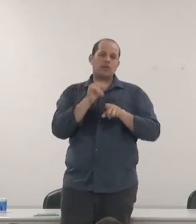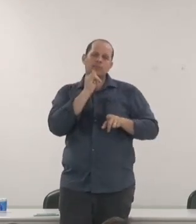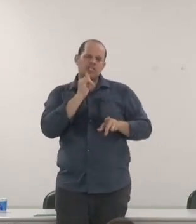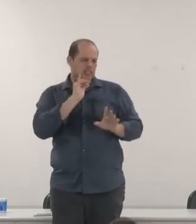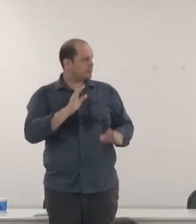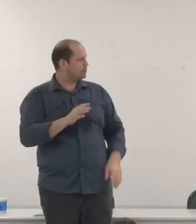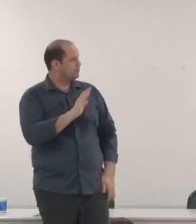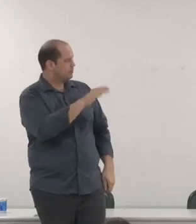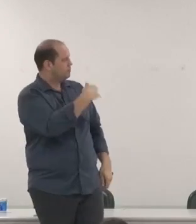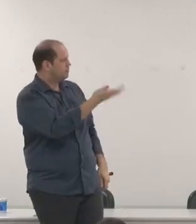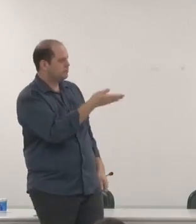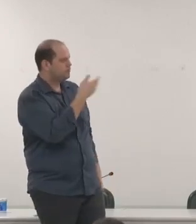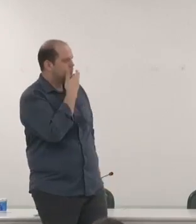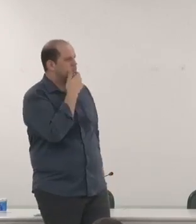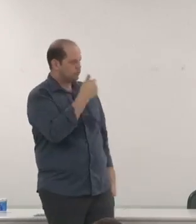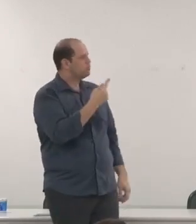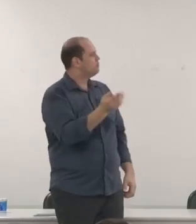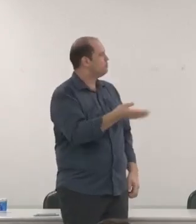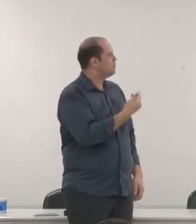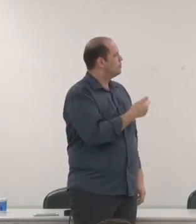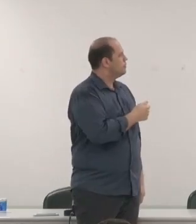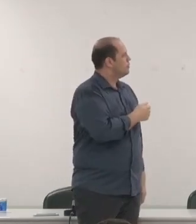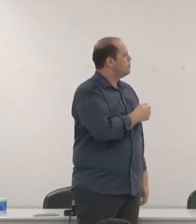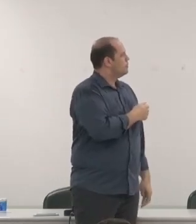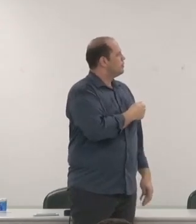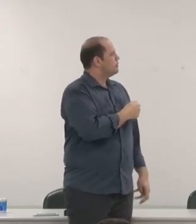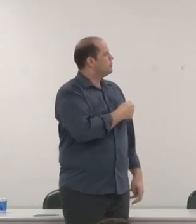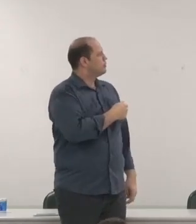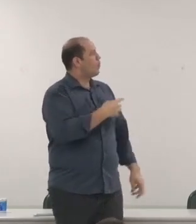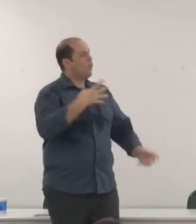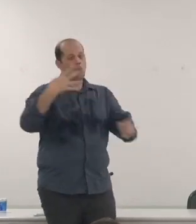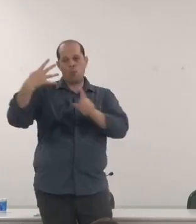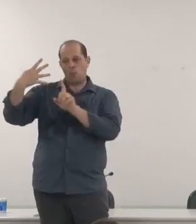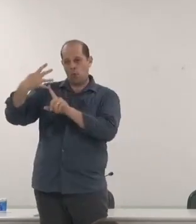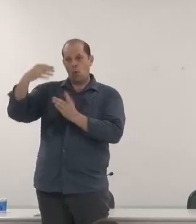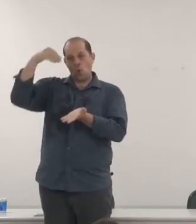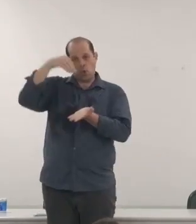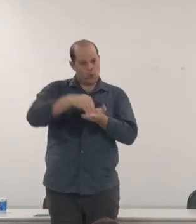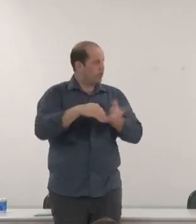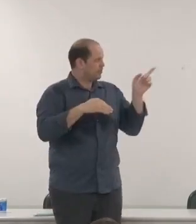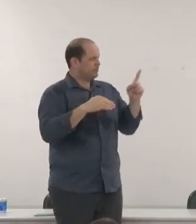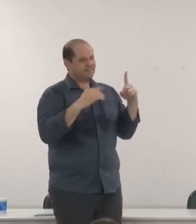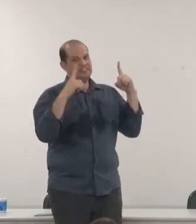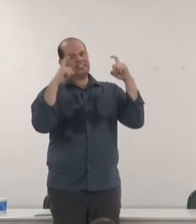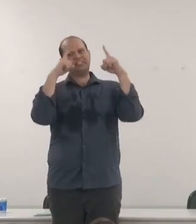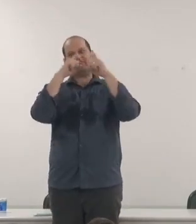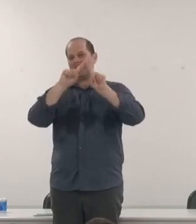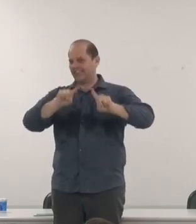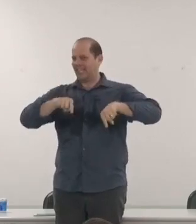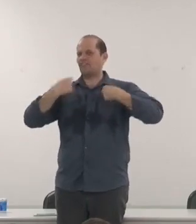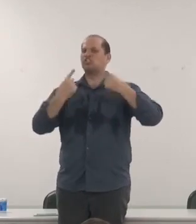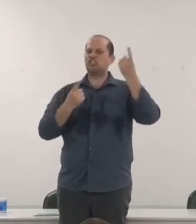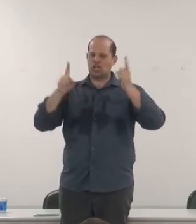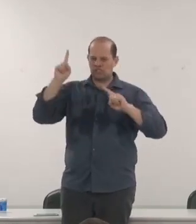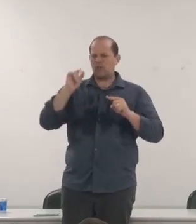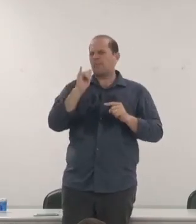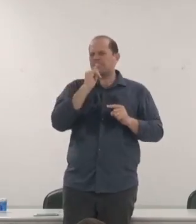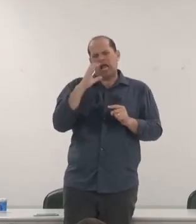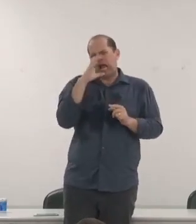esses processos em andamento também de empréstimos regionais. E, por fim, o que eu disse que foi